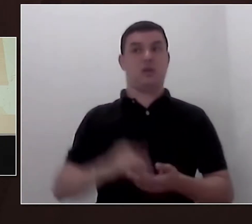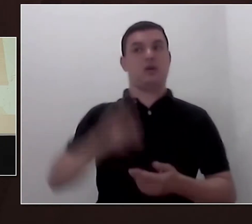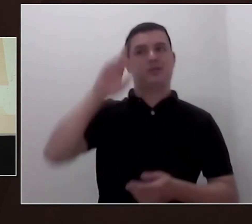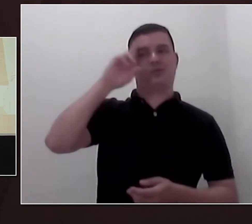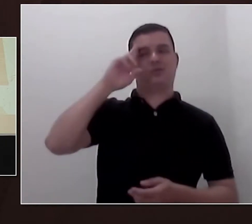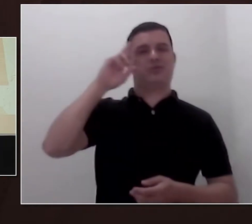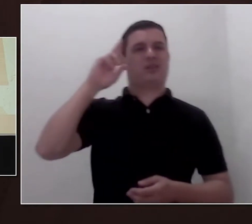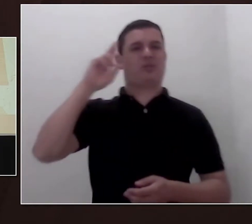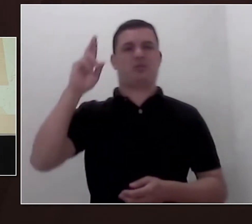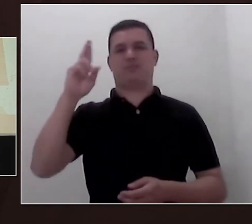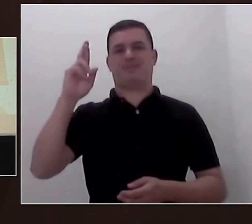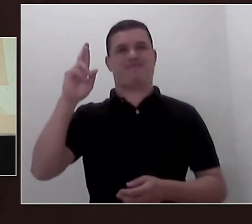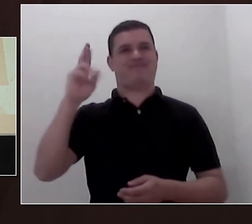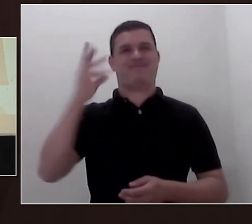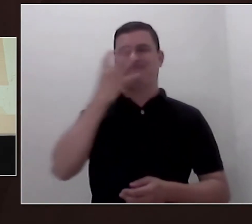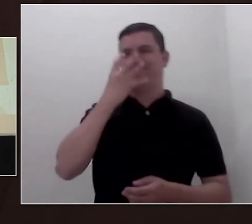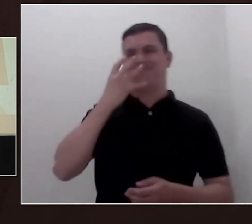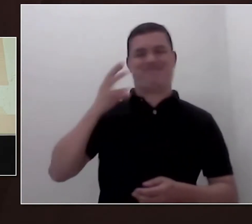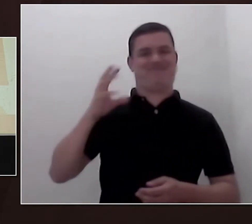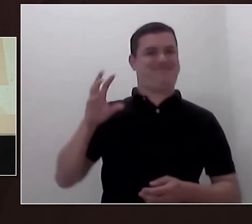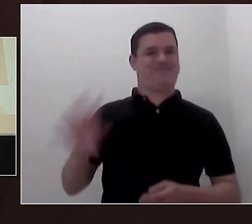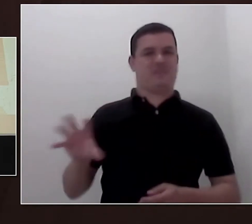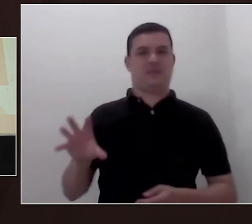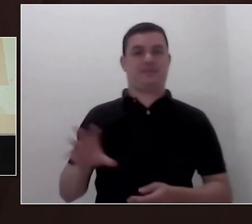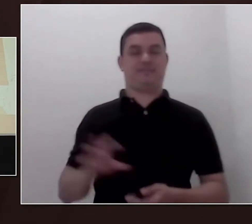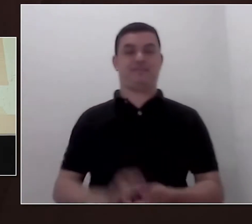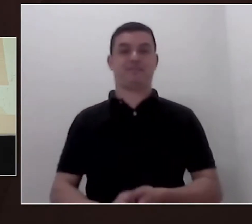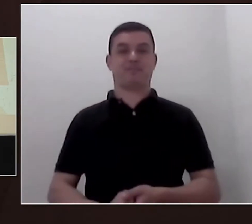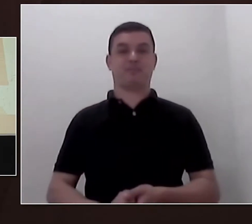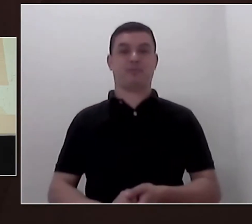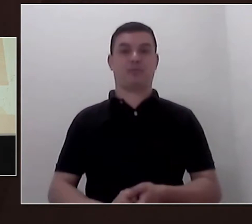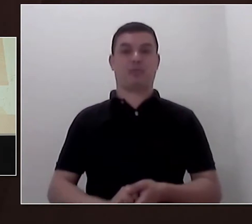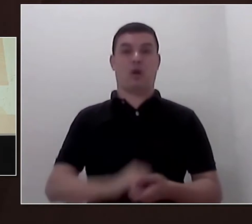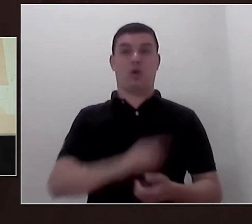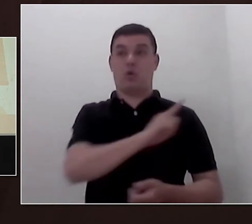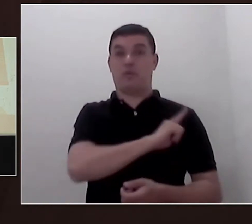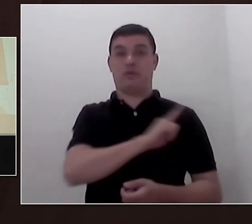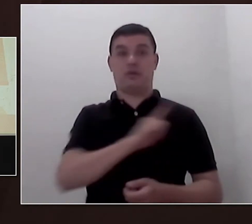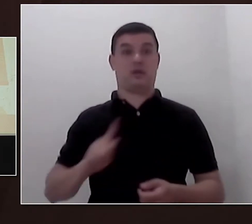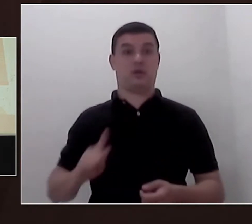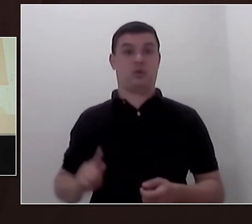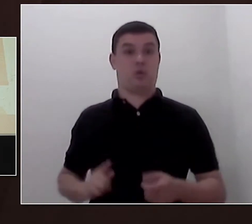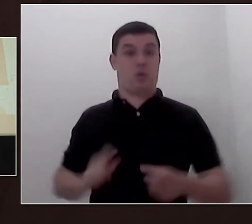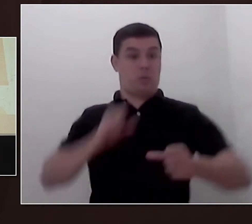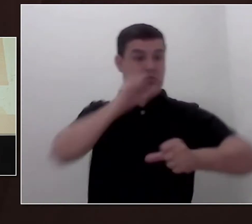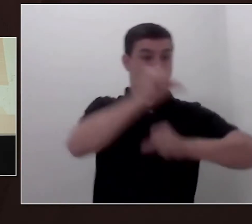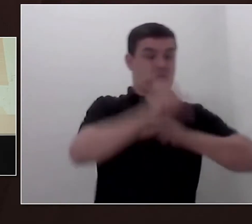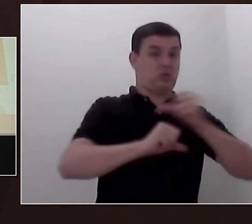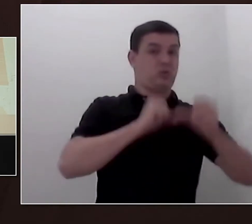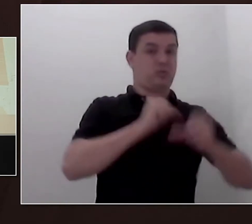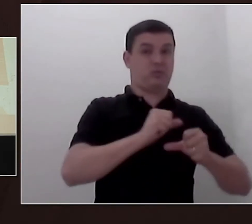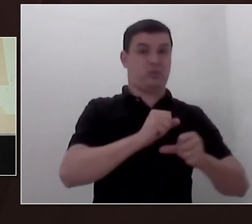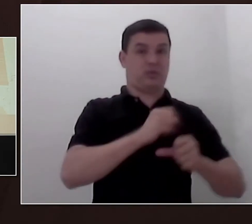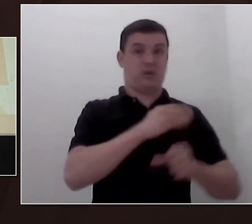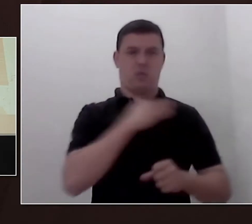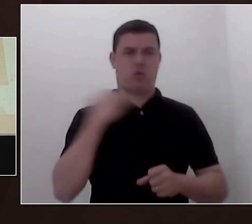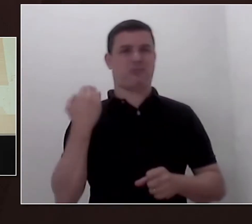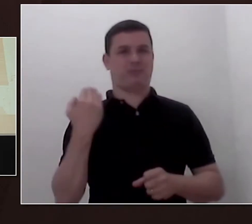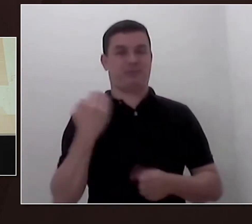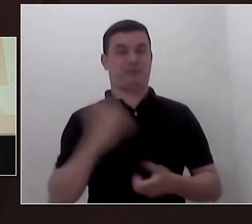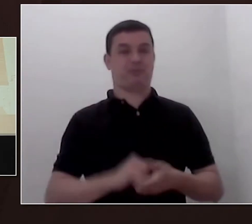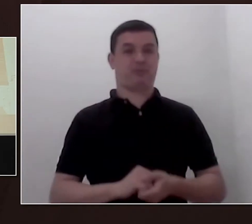o imperador favorável foi assassinado e assumiu Maximino, um rude camponês da